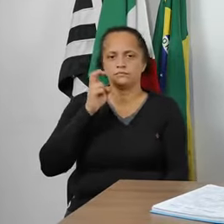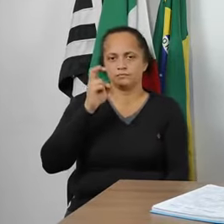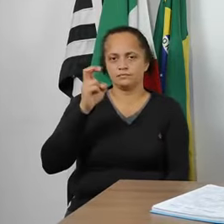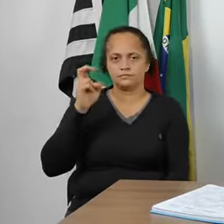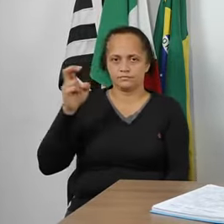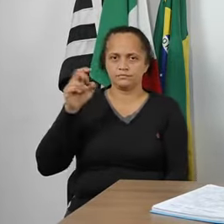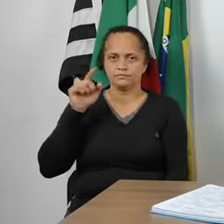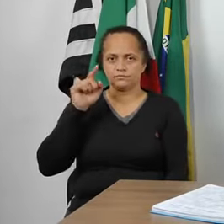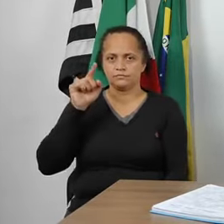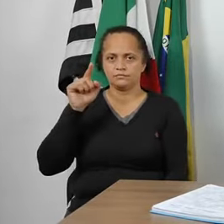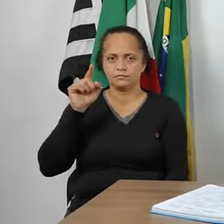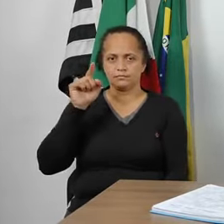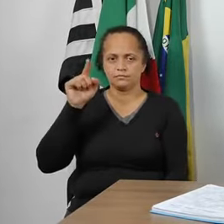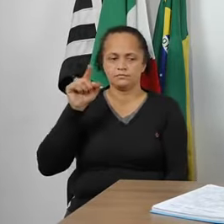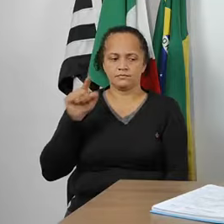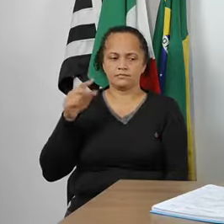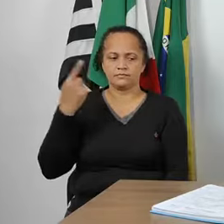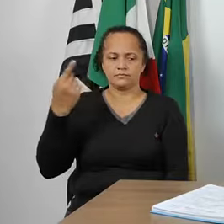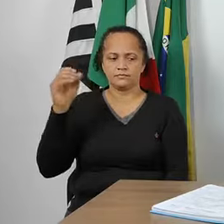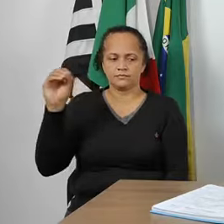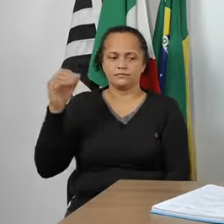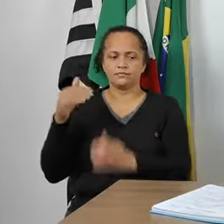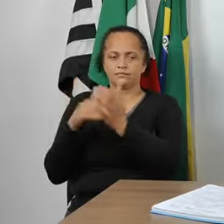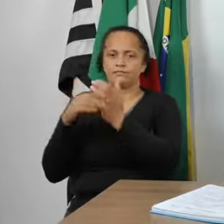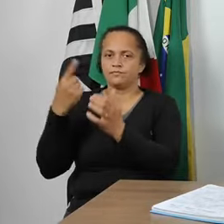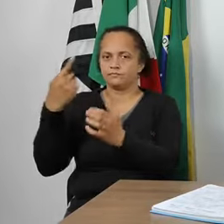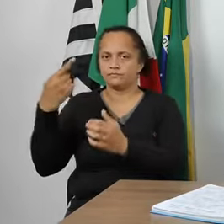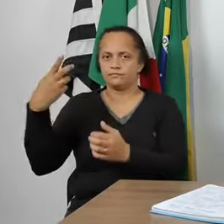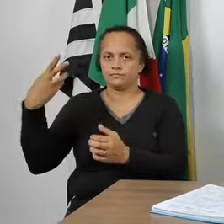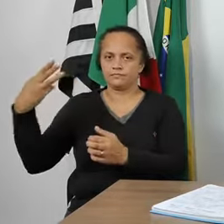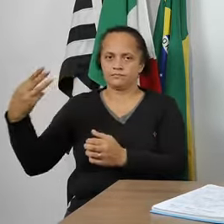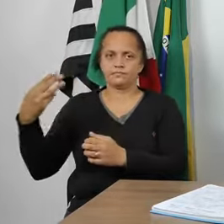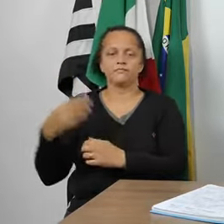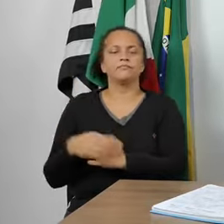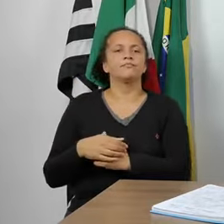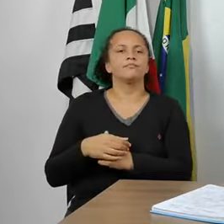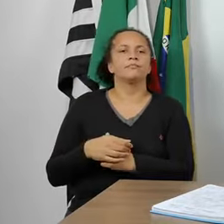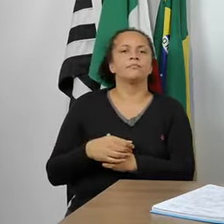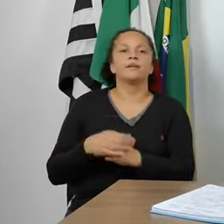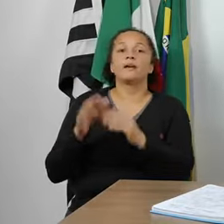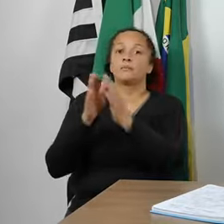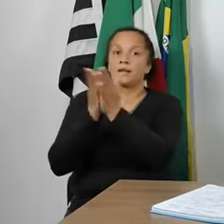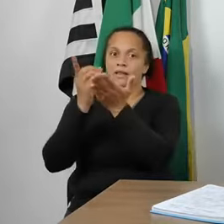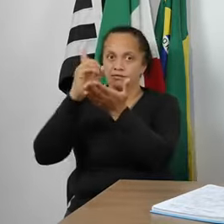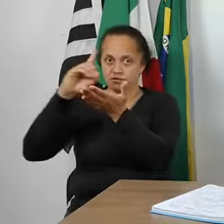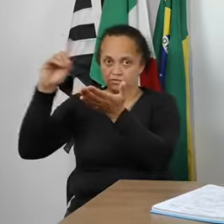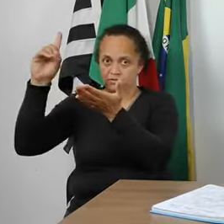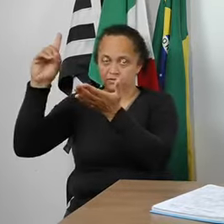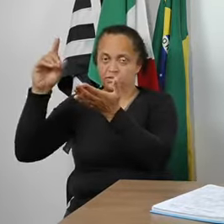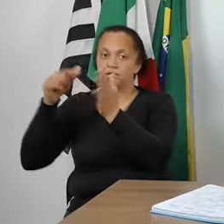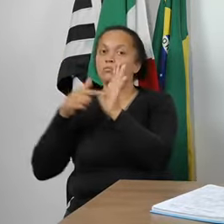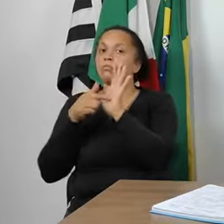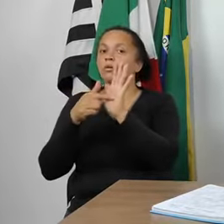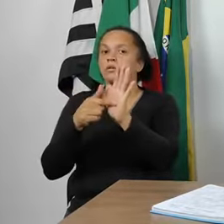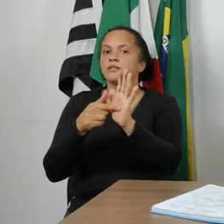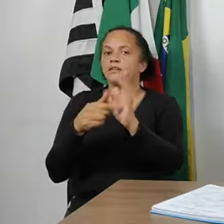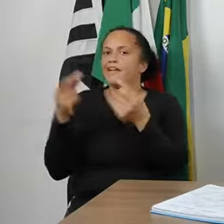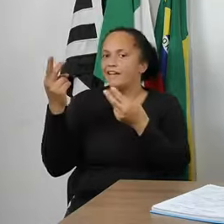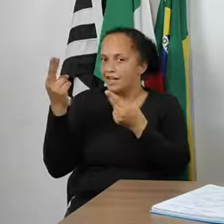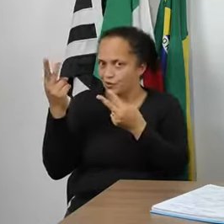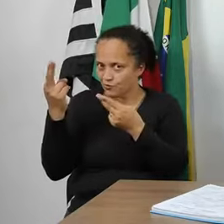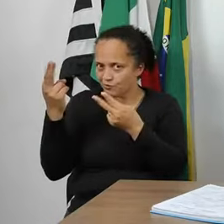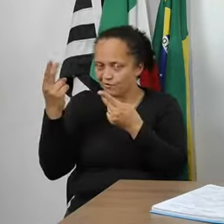palavra do Senhor diz assim, assim como a chuva e a neve descem